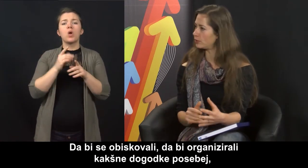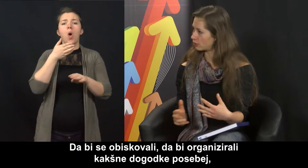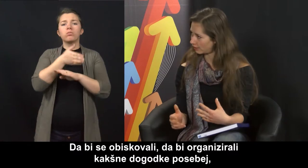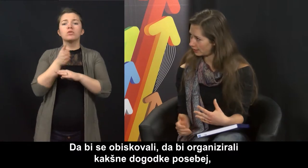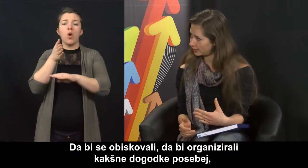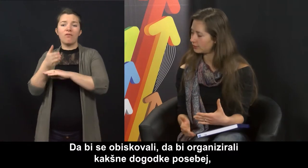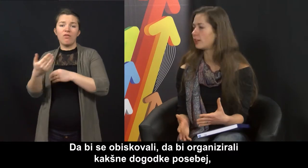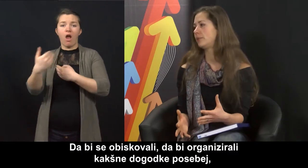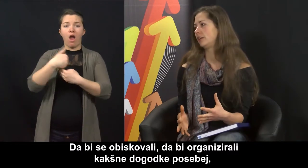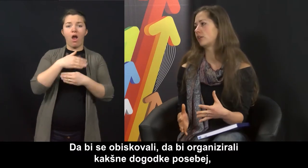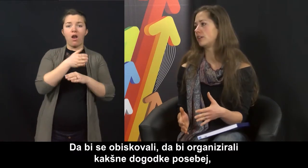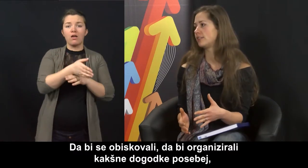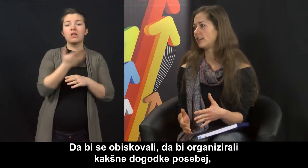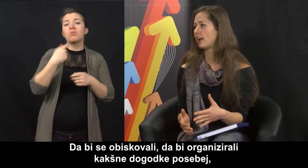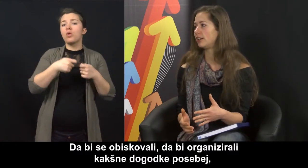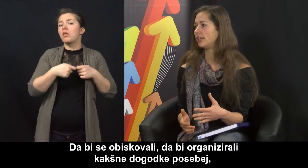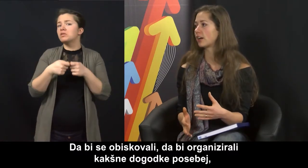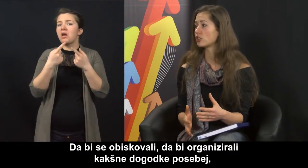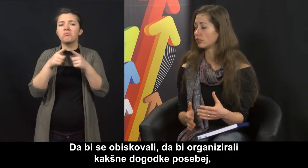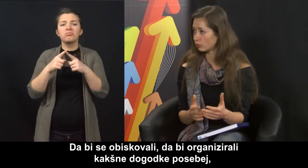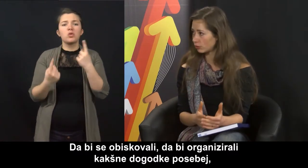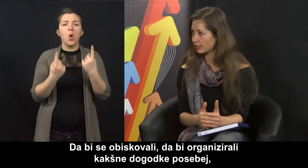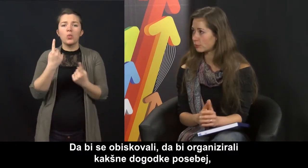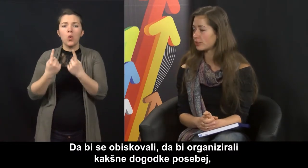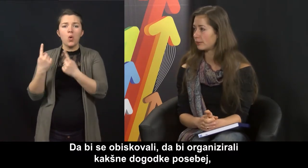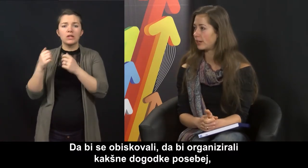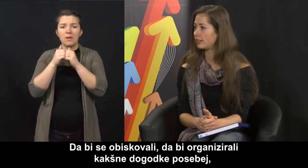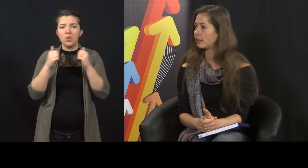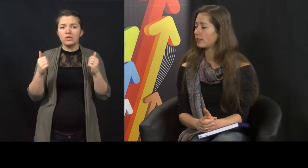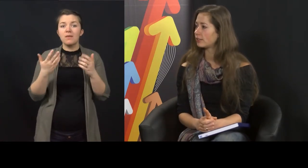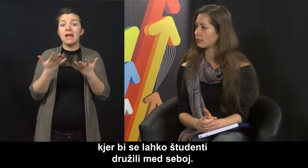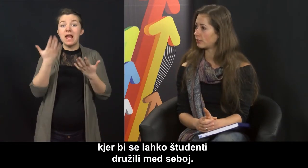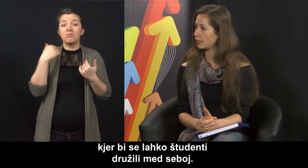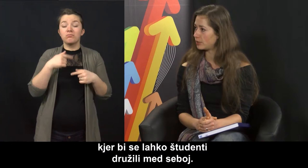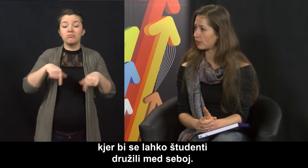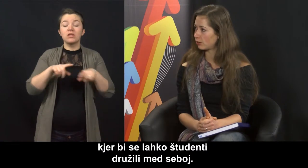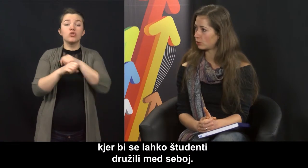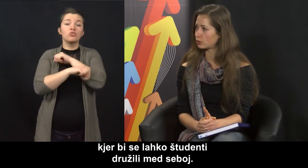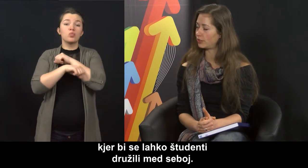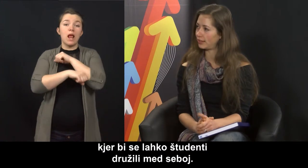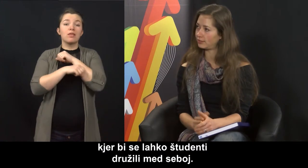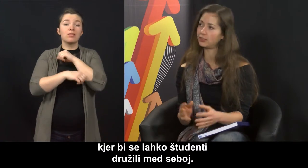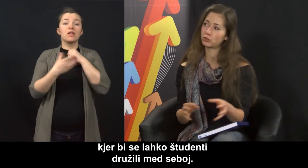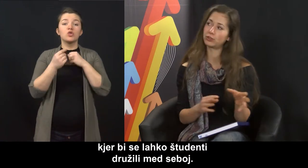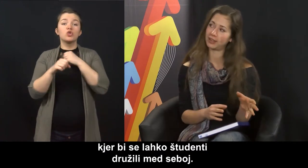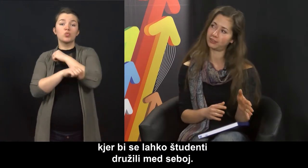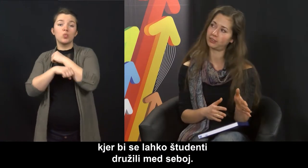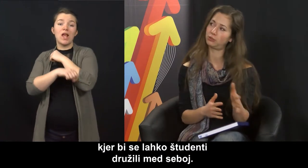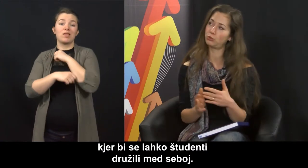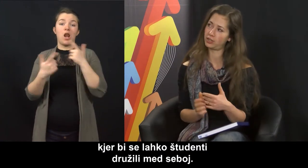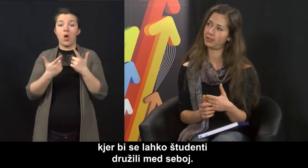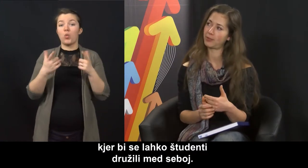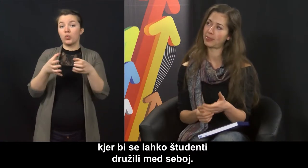se obiskovali, da bi organizirali kakšne dogodke posebej, kjer bi se lahko